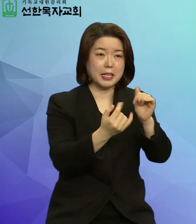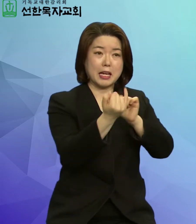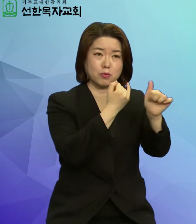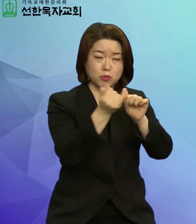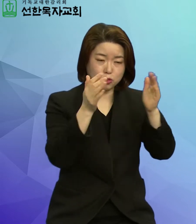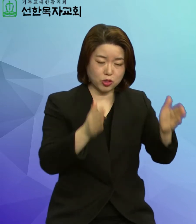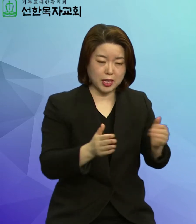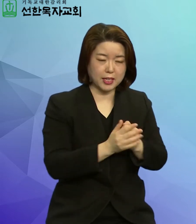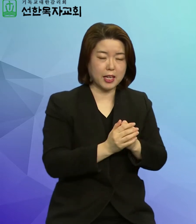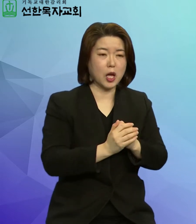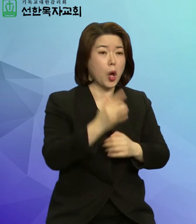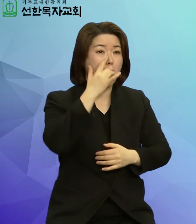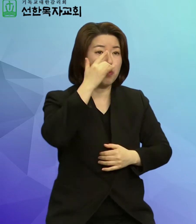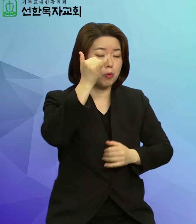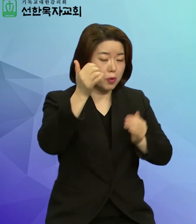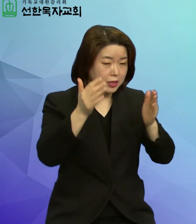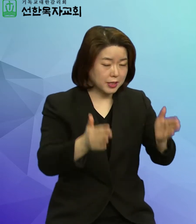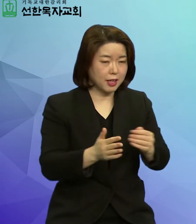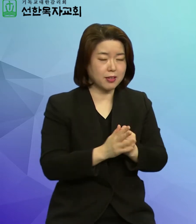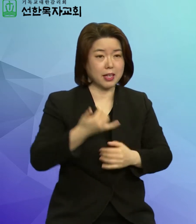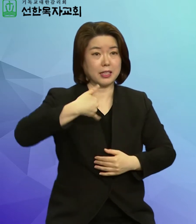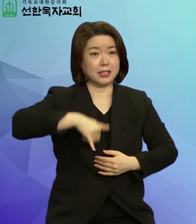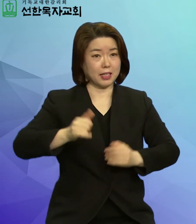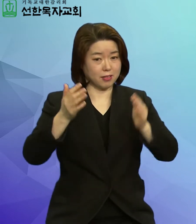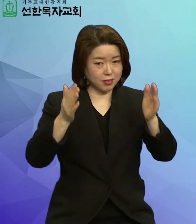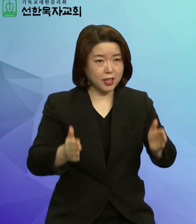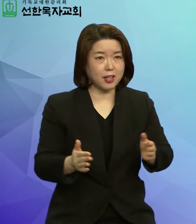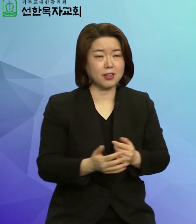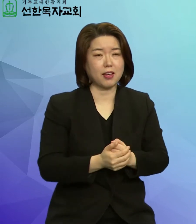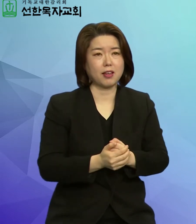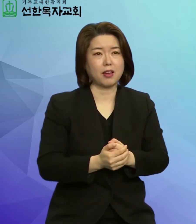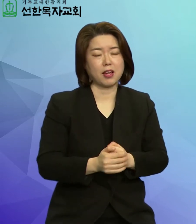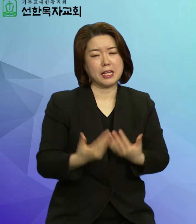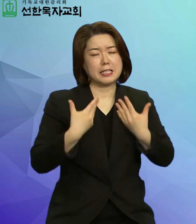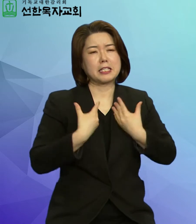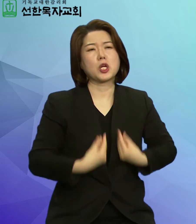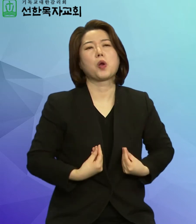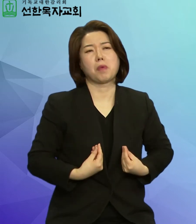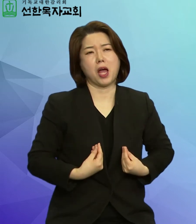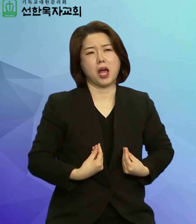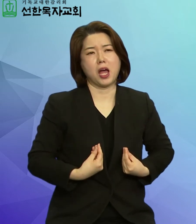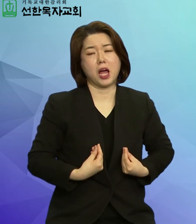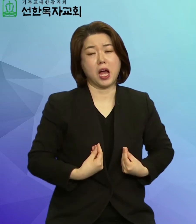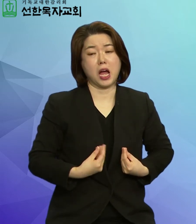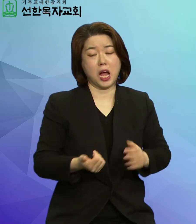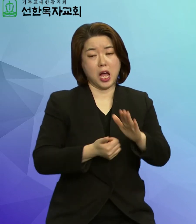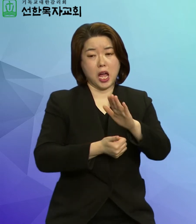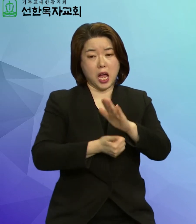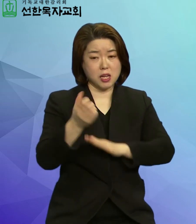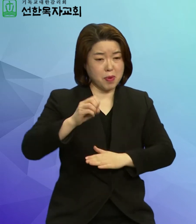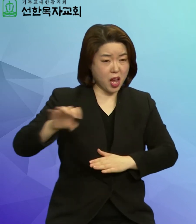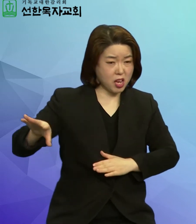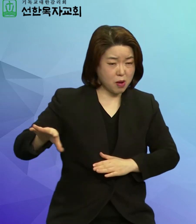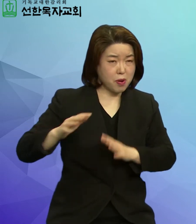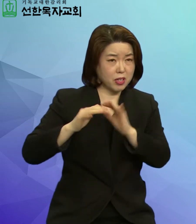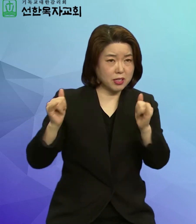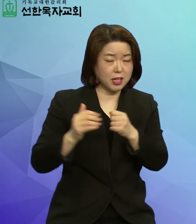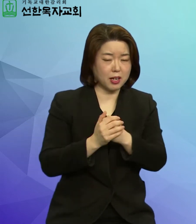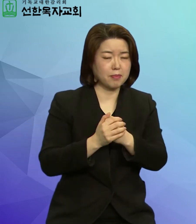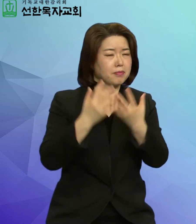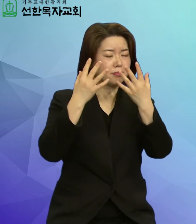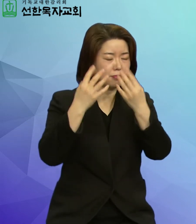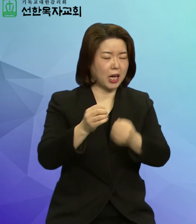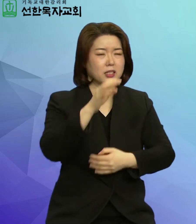가운데 부부 사이에 또 부모님에게 또는 자녀들에게 절망하는 희망을 잃어버린